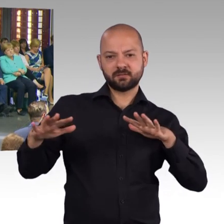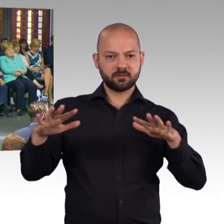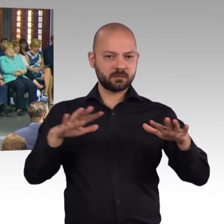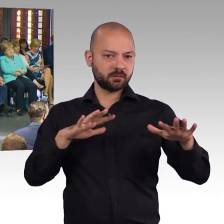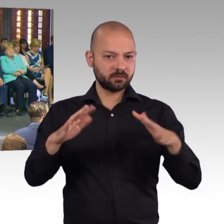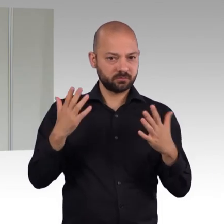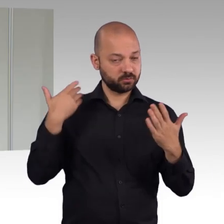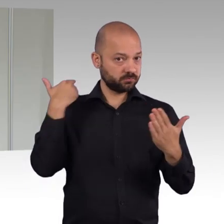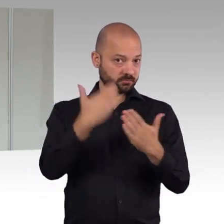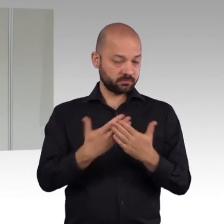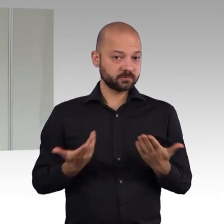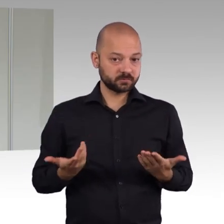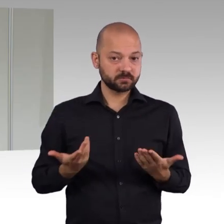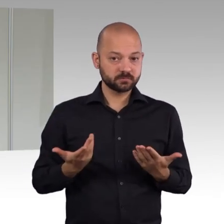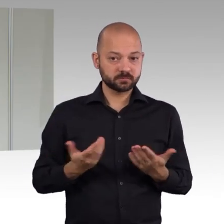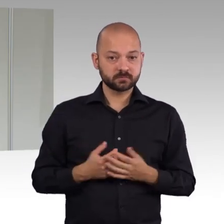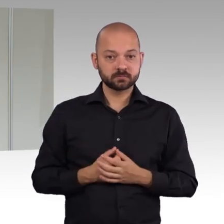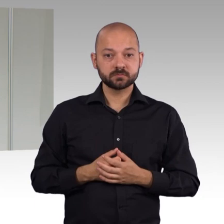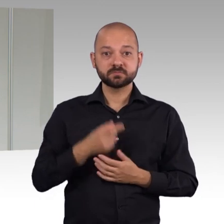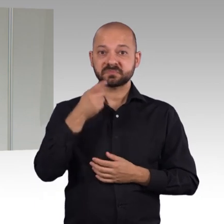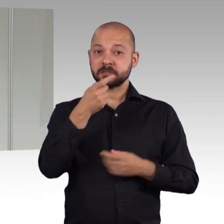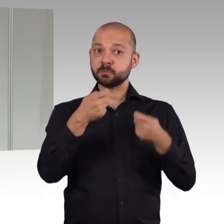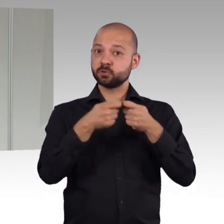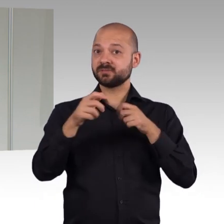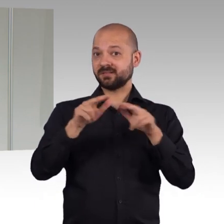zur Landesverteidigung nicht befähigt.